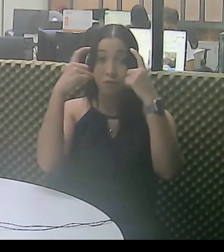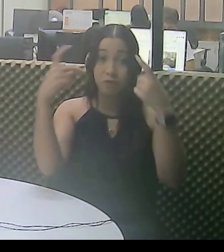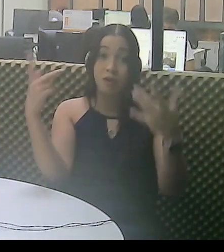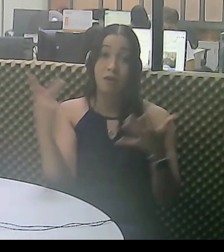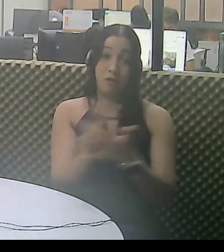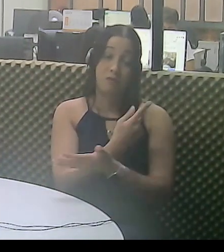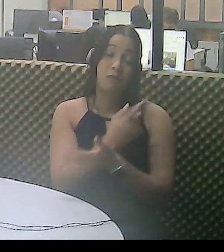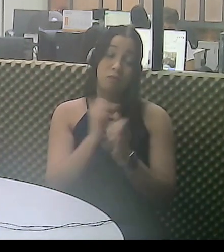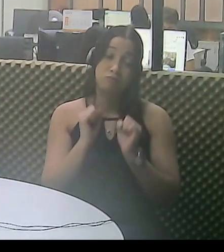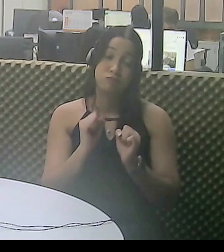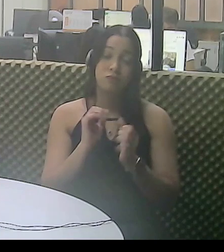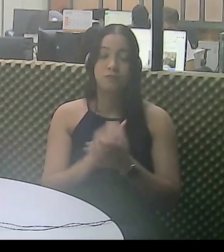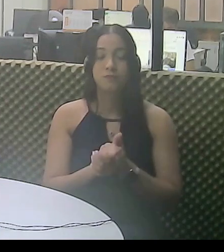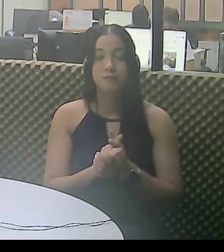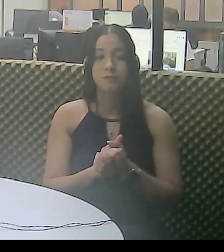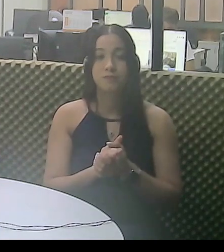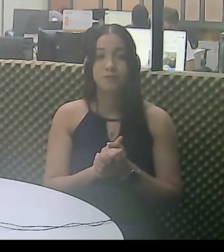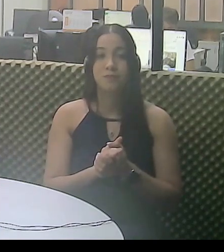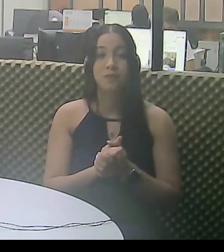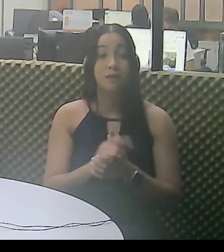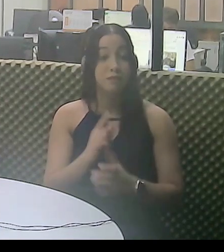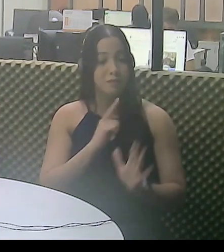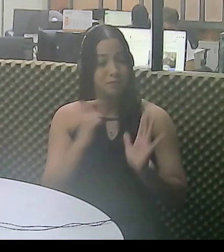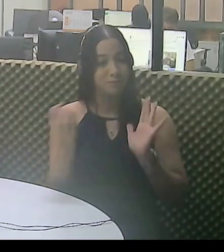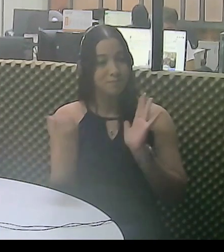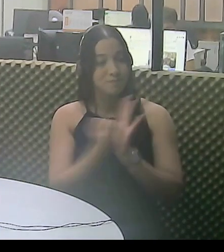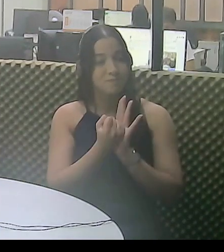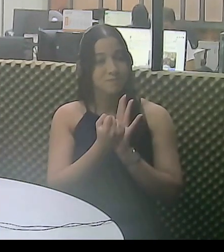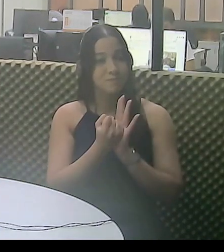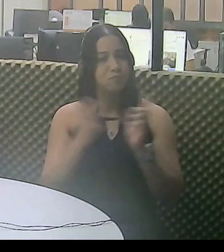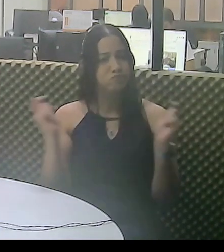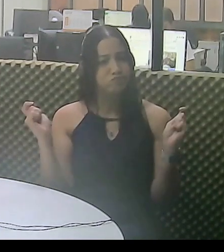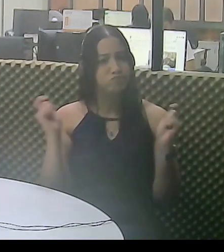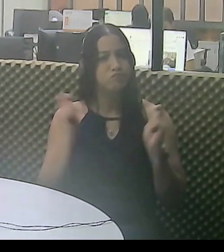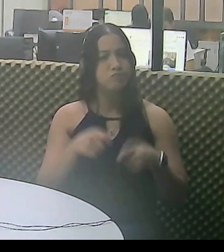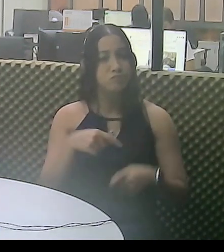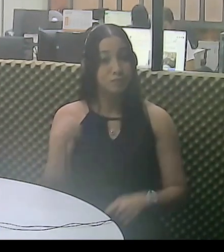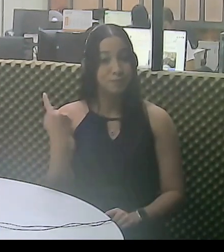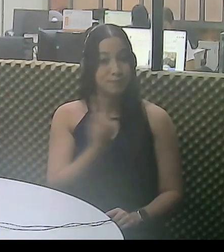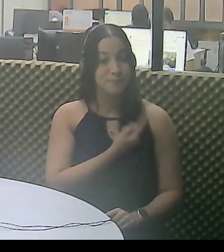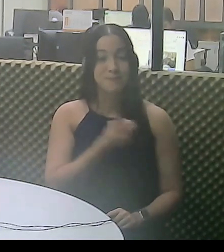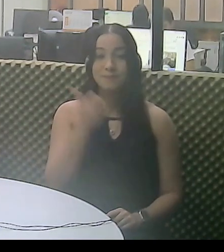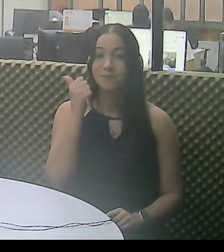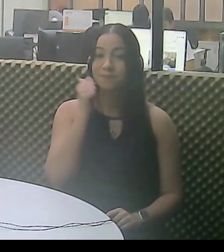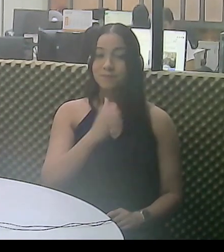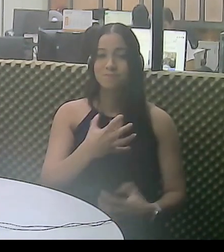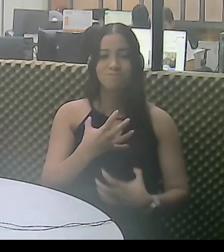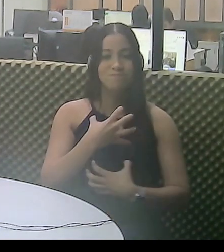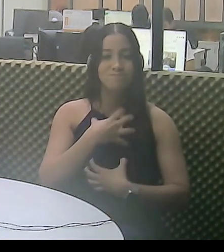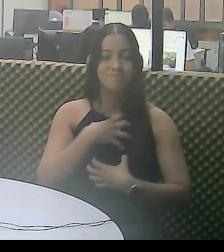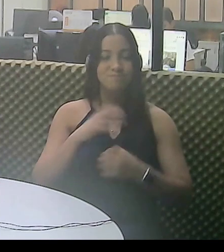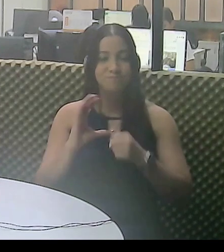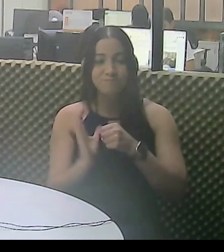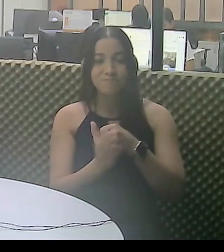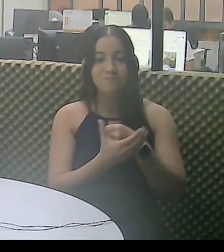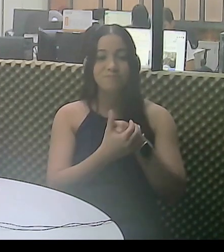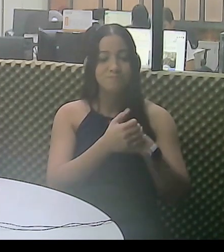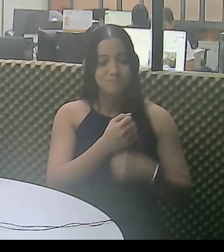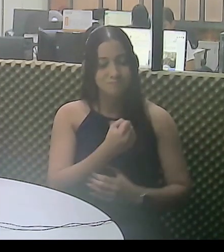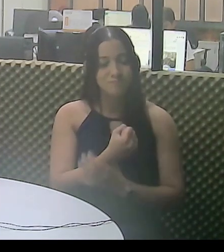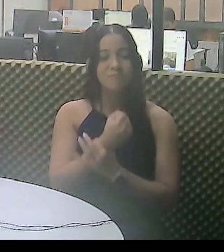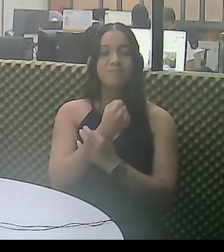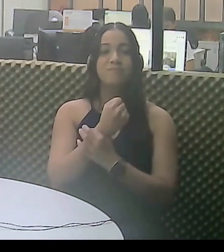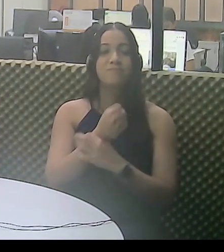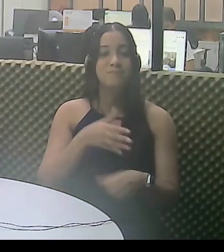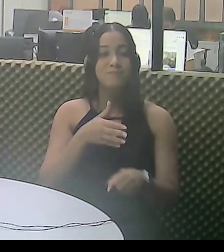acontecer nesses espaços. Os lugares que oferecem o selo, eles vão dar a garantia de que nós, mulheres, possamos nos sentir protegidas e seguras e que a gente